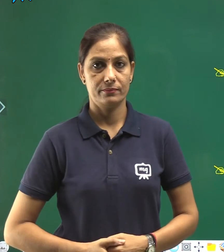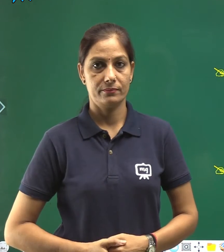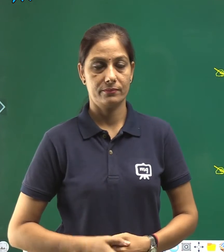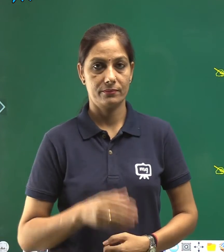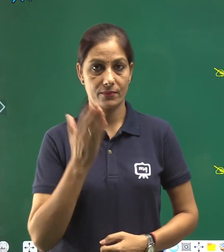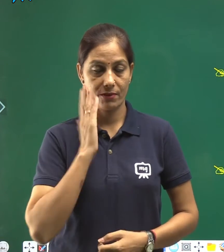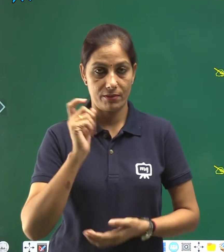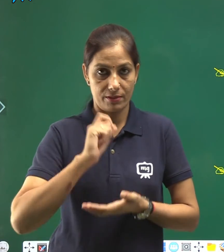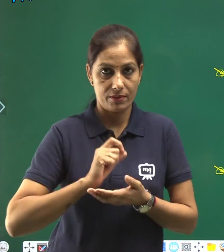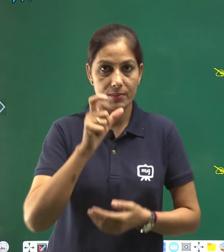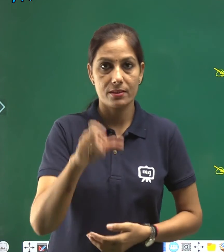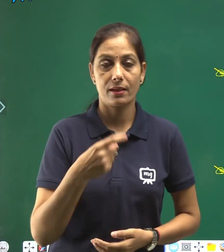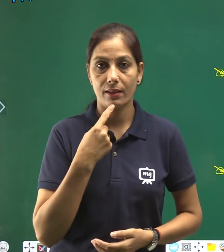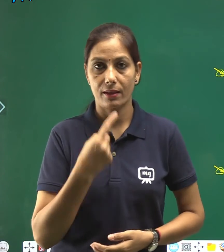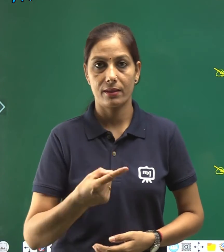कवि कहता है कि